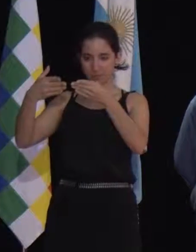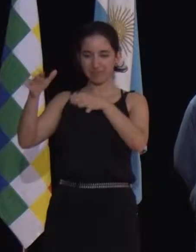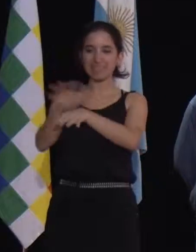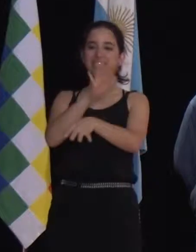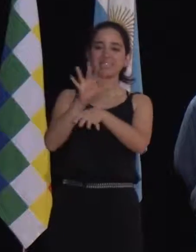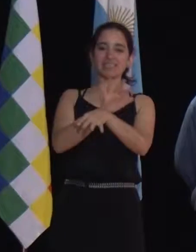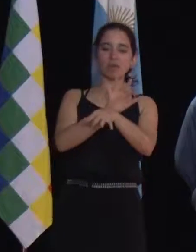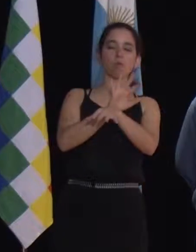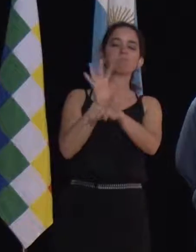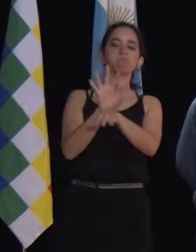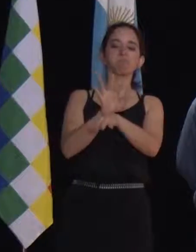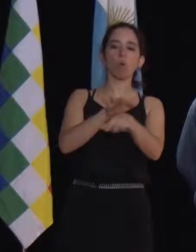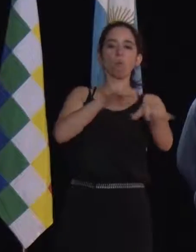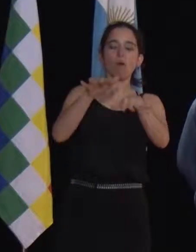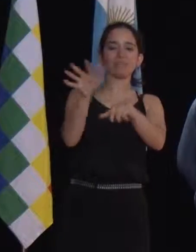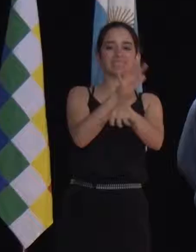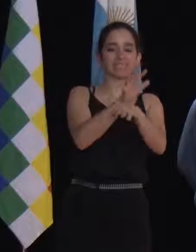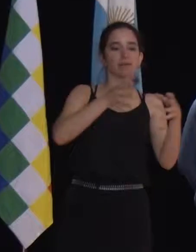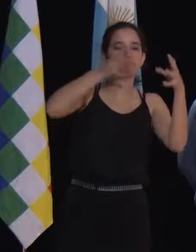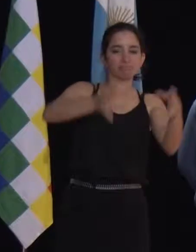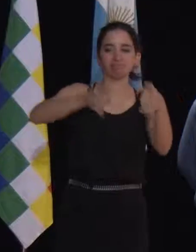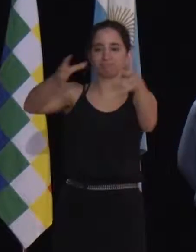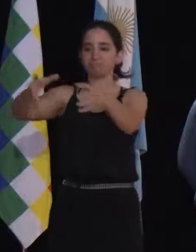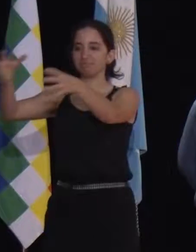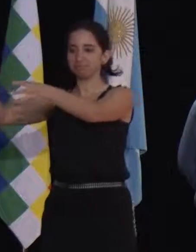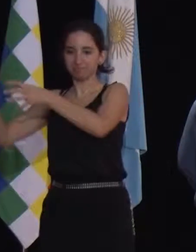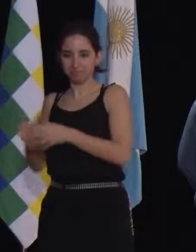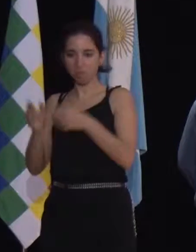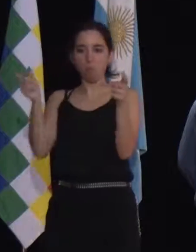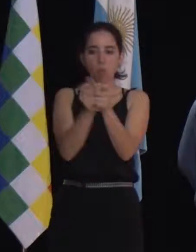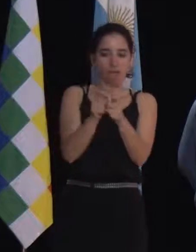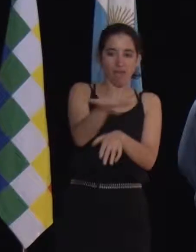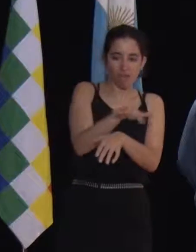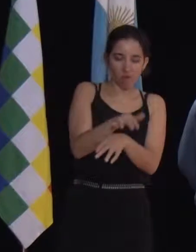otras localidades cercanas ya que tampoco hay muchas cosas para hacer